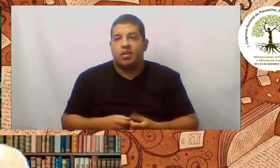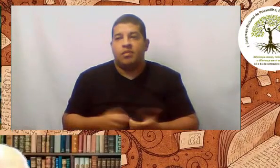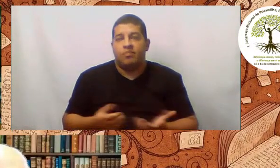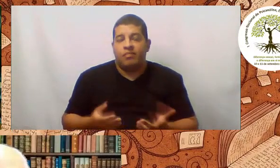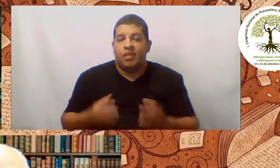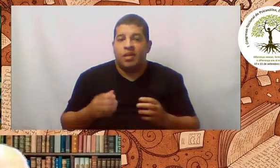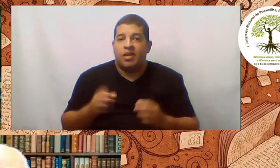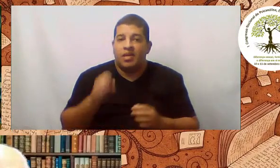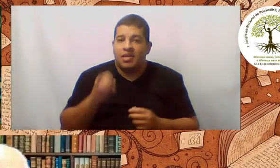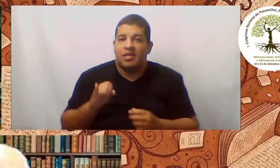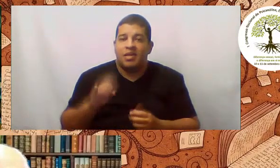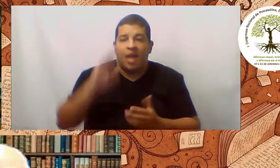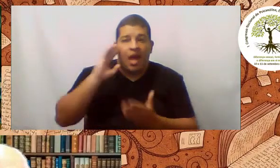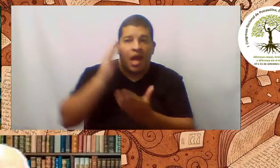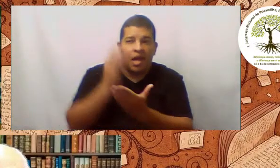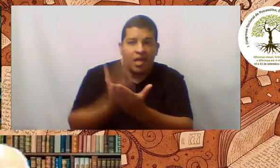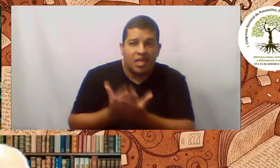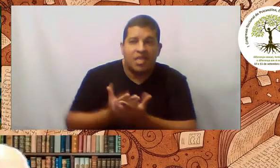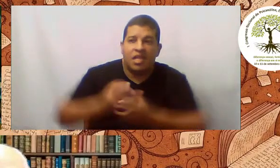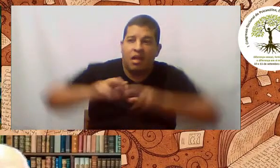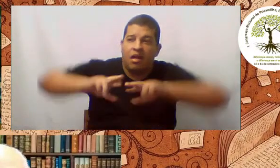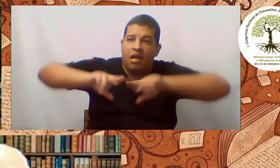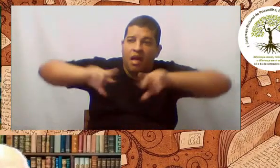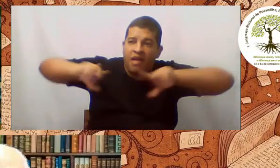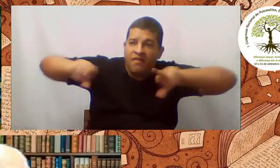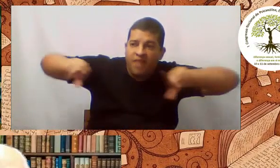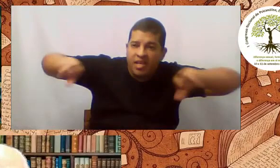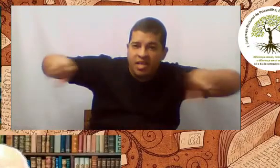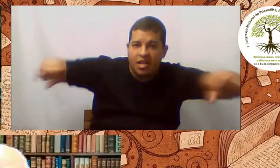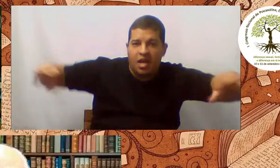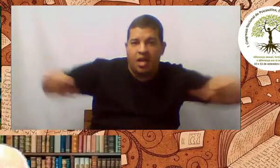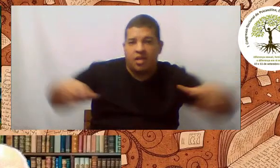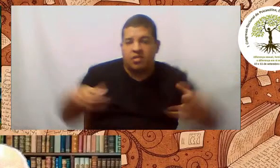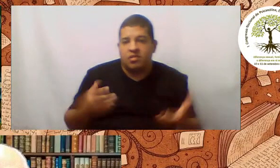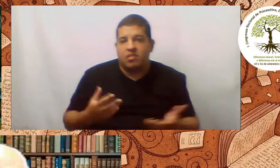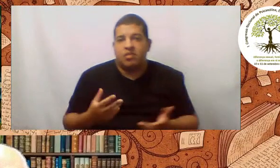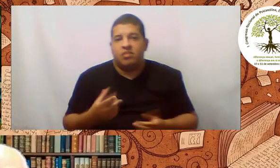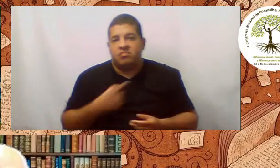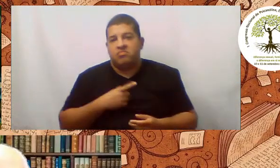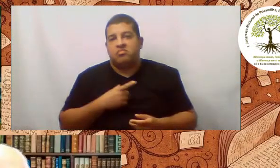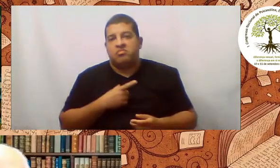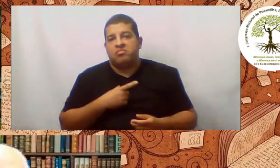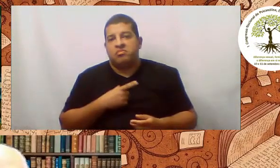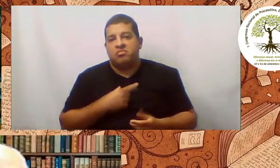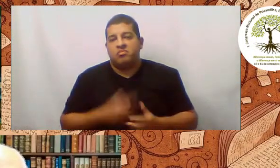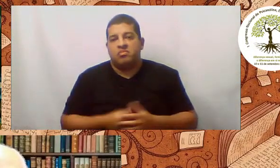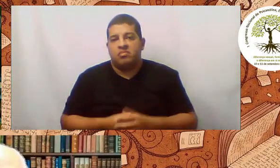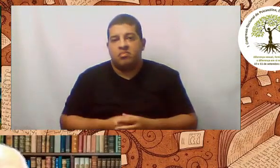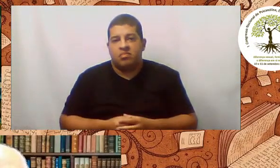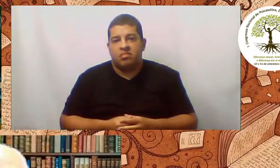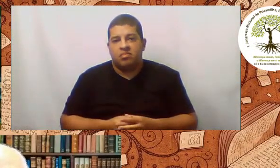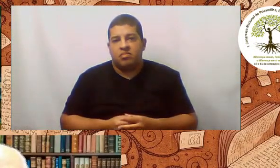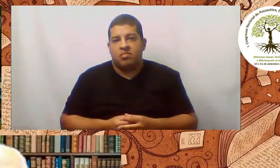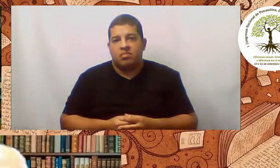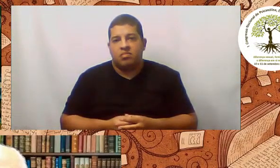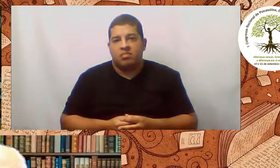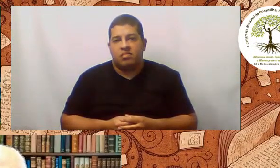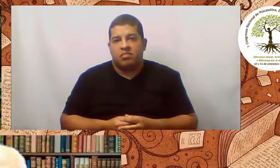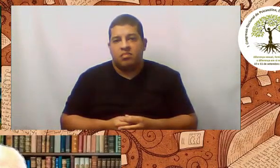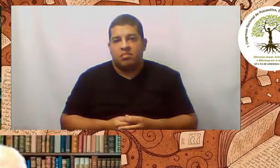essa diversidade que nós estamos vivendo hoje, eu não sei se é isso que você está afirmando na sua pergunta, mas eu estou interpretando assim,